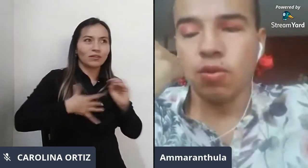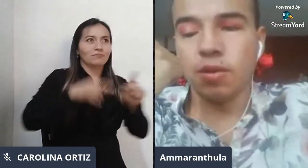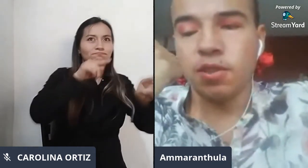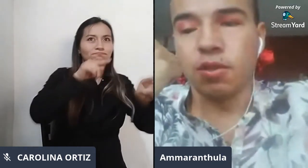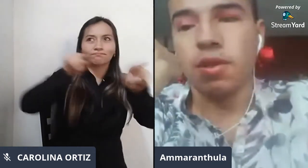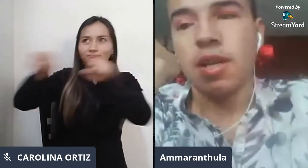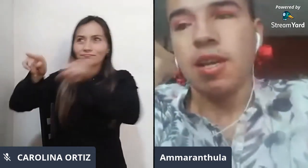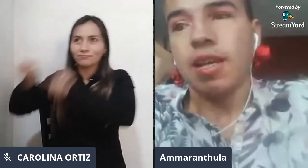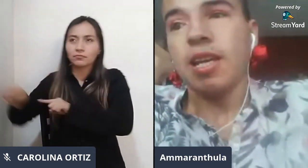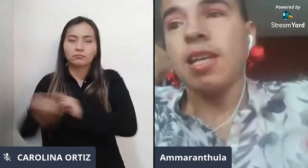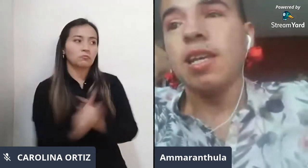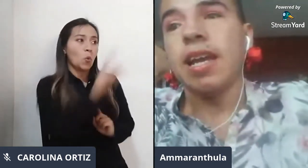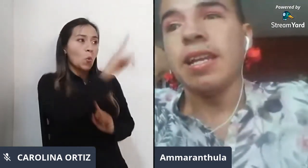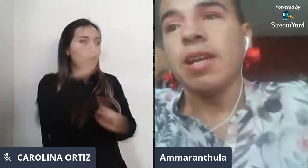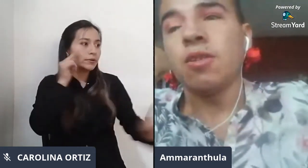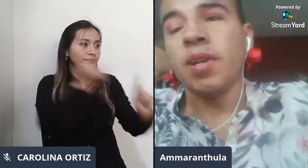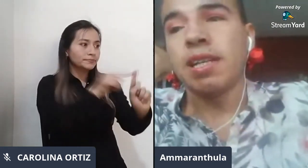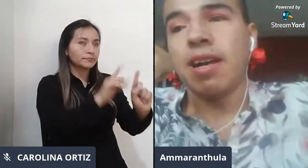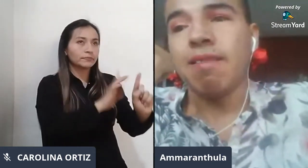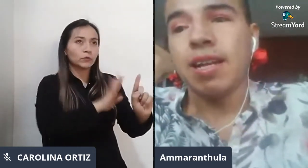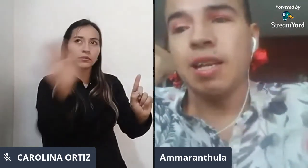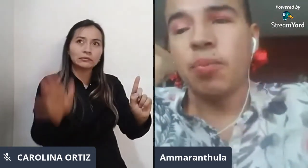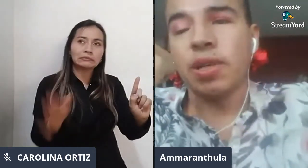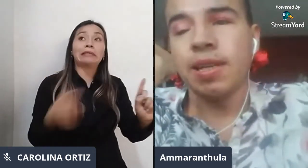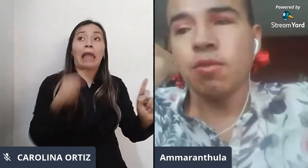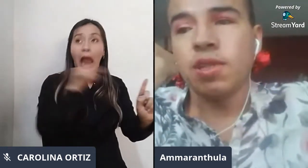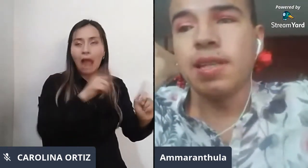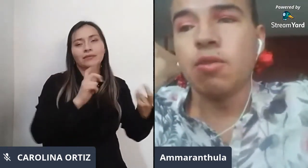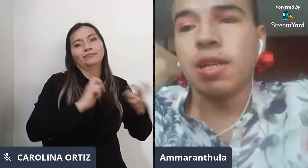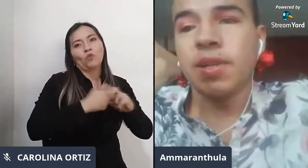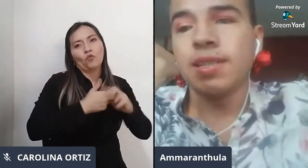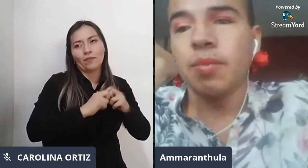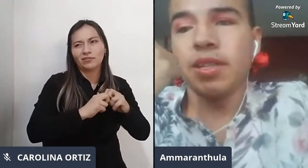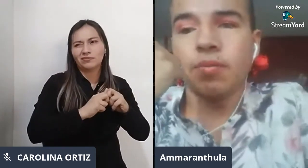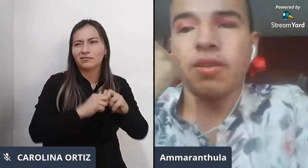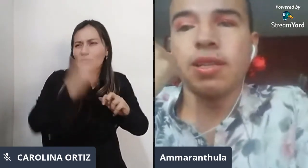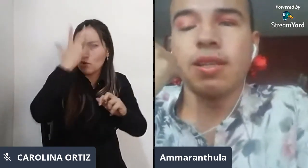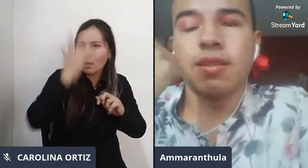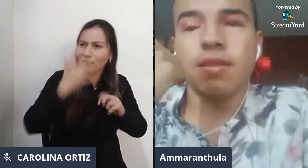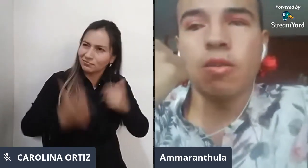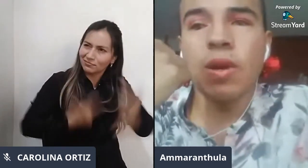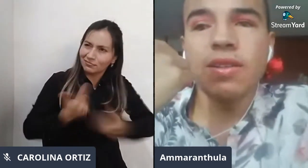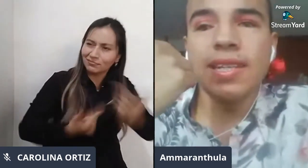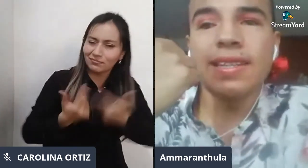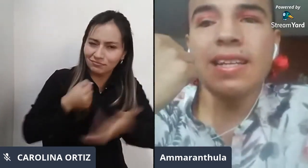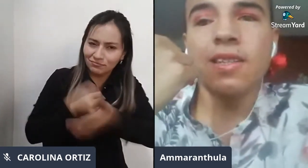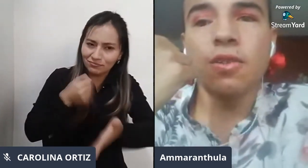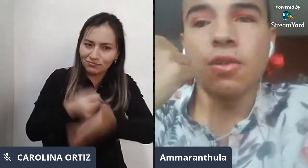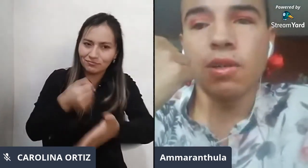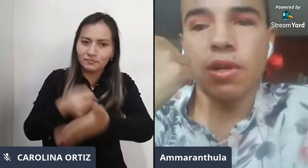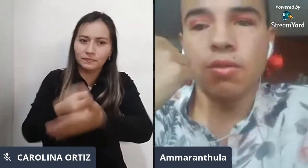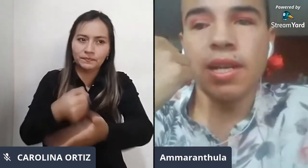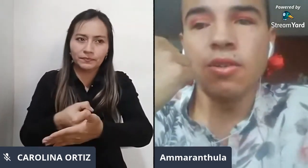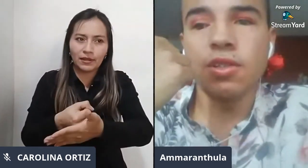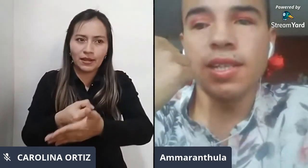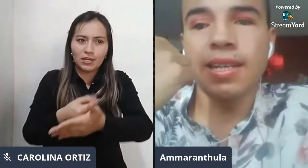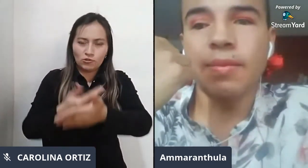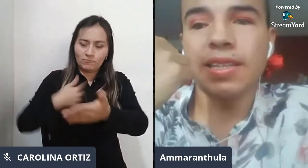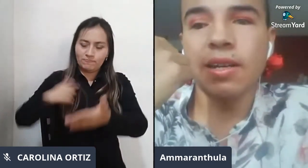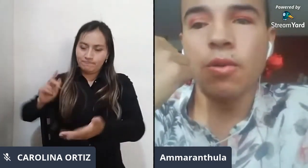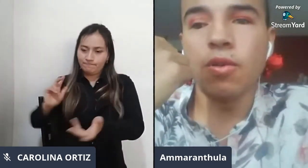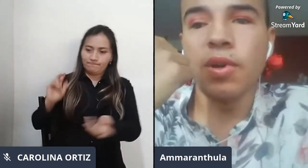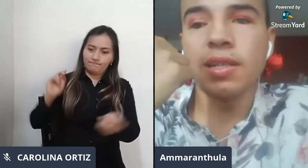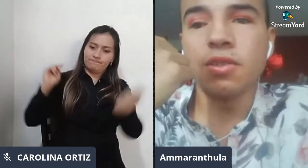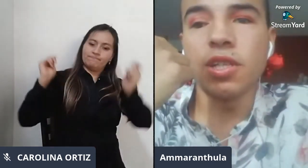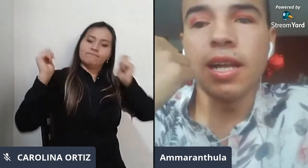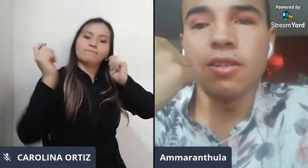es una opción. Y eso me lleva a hablar del por qué se lucha. Se lucha precisamente, bueno, cuando hice el tránsito, yo recuerdo una noche en el